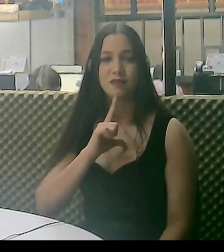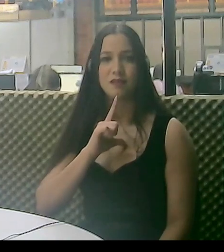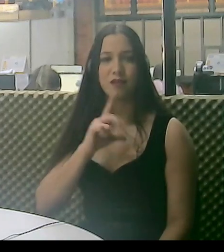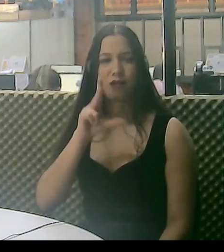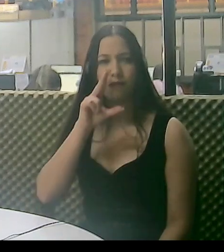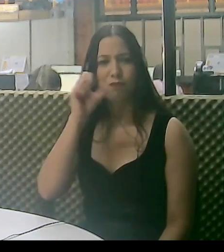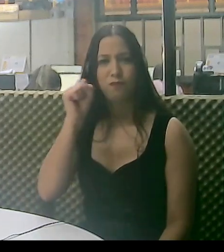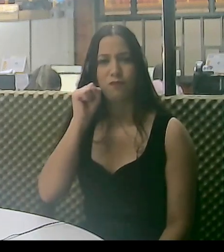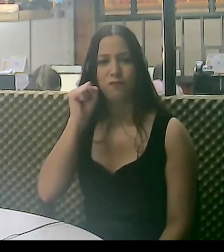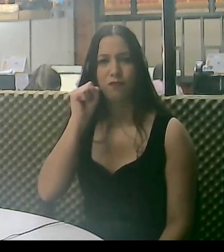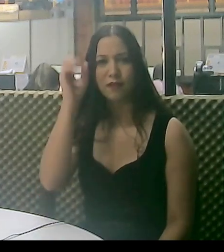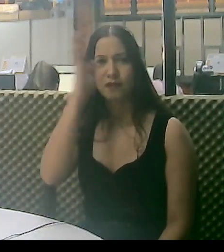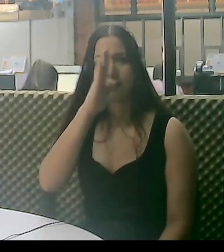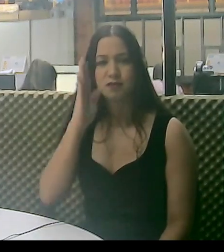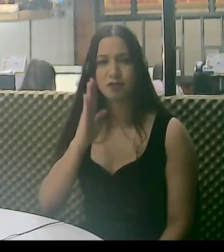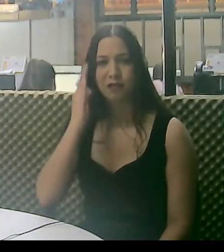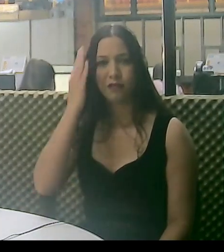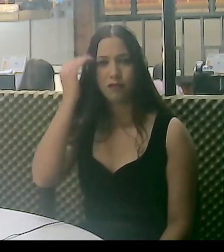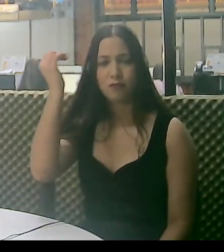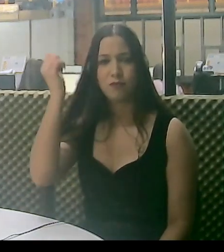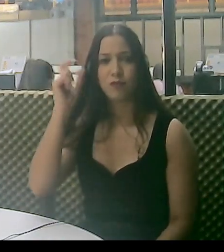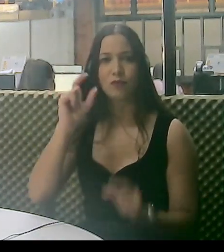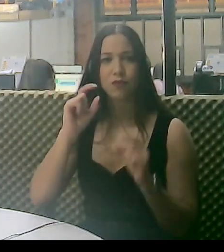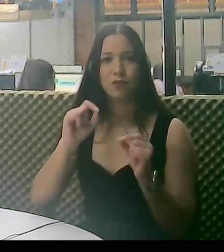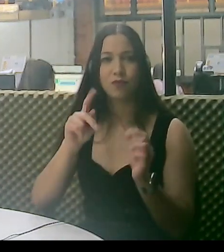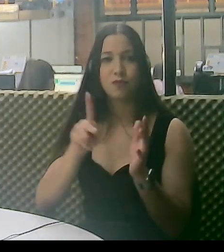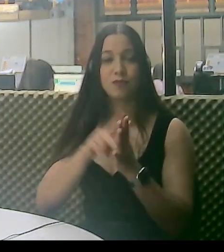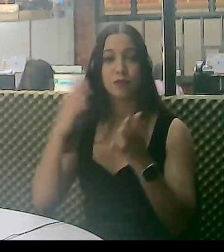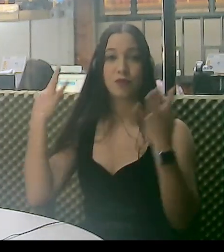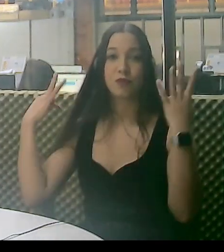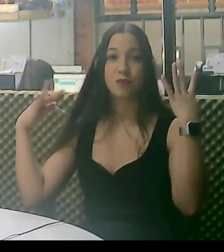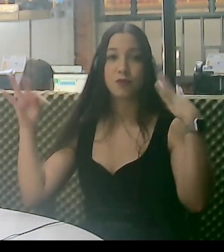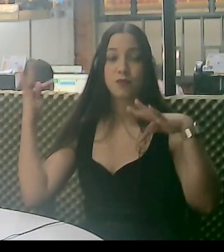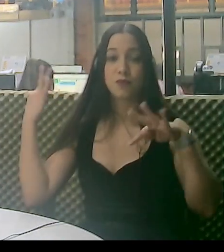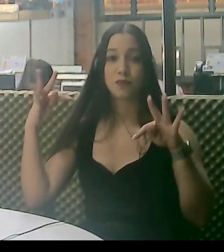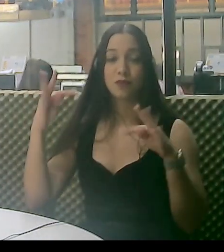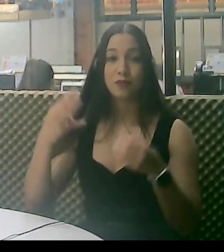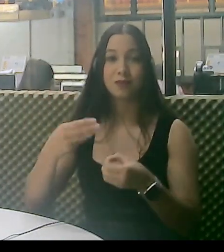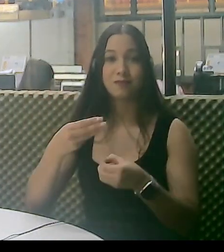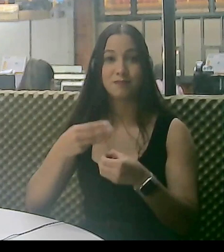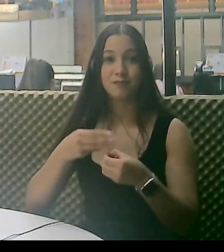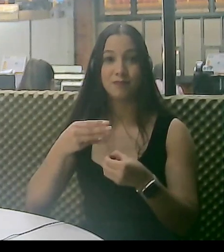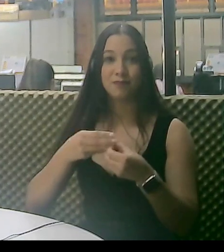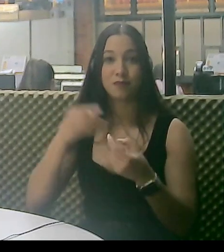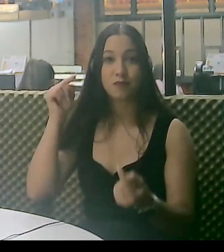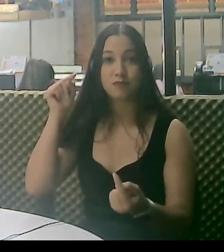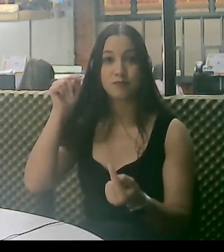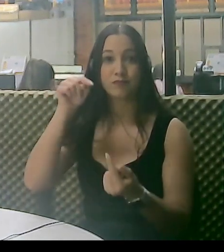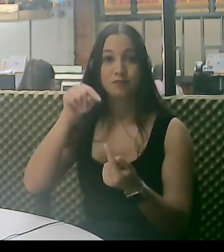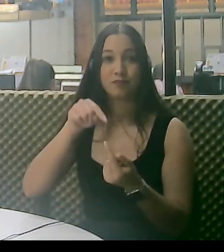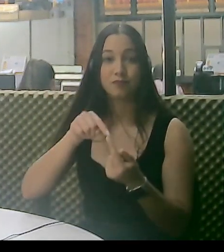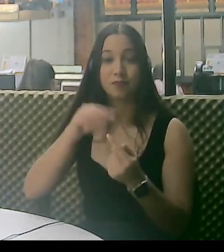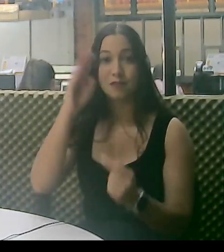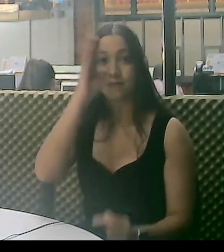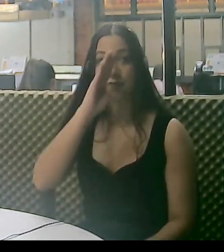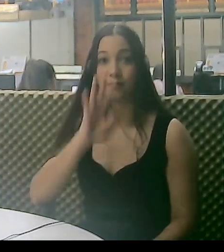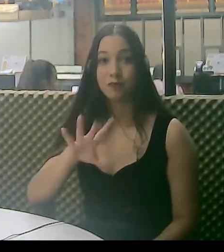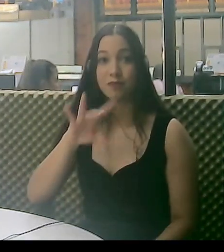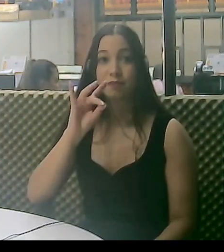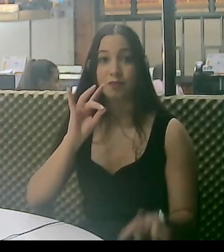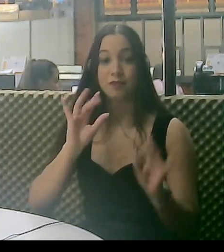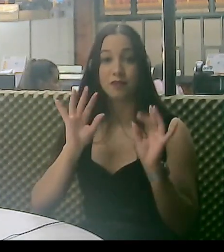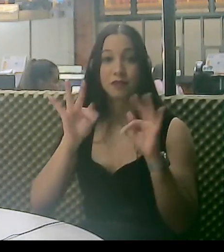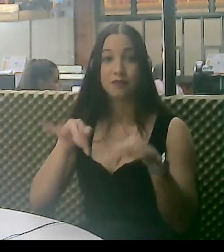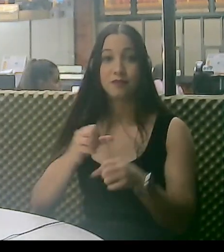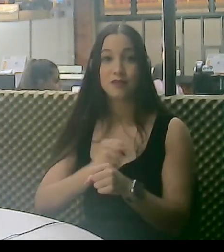de destaque a nível nacional, desta vez no setor de turismo. O município está entre os destinos em alta no Brasil para o período de fim